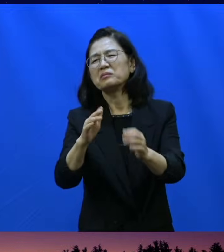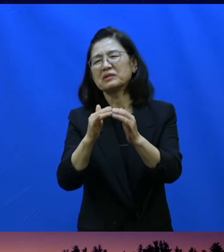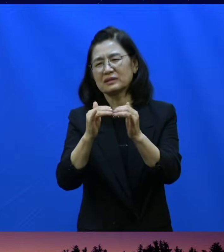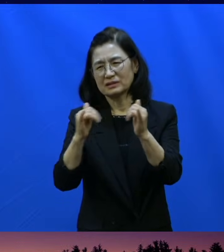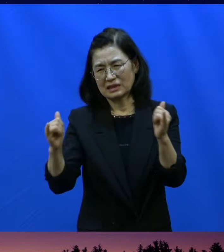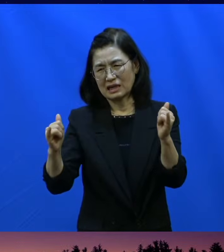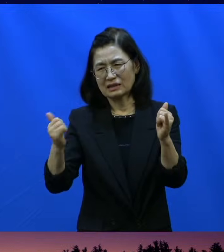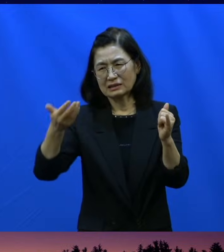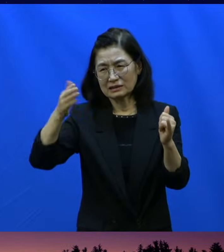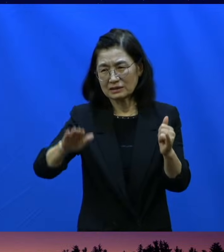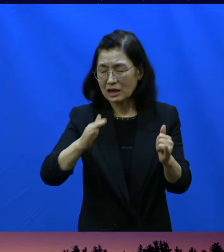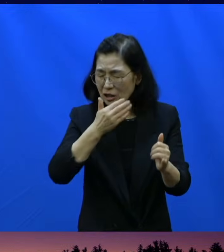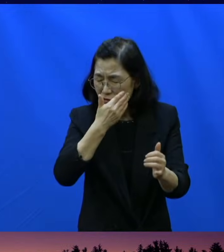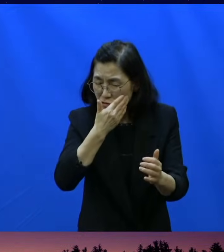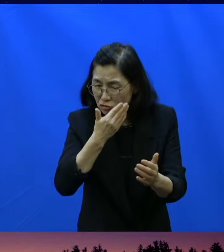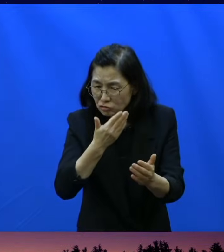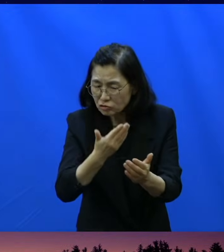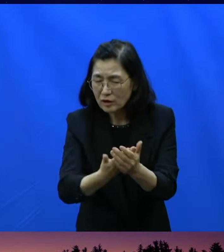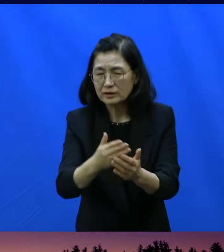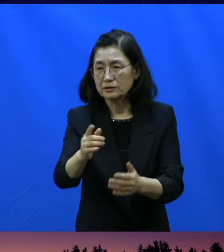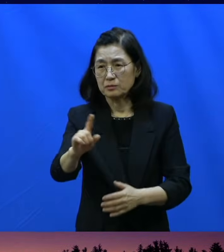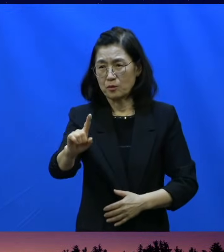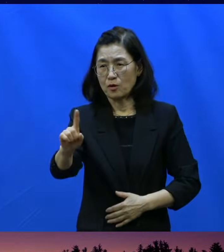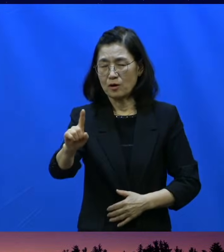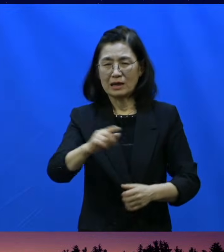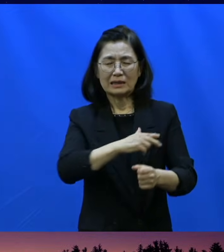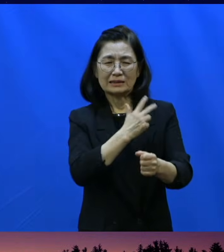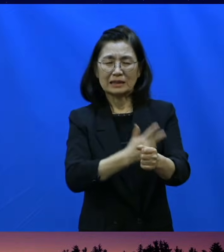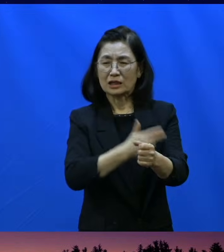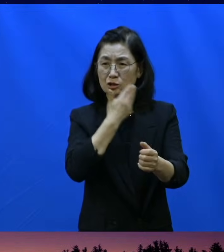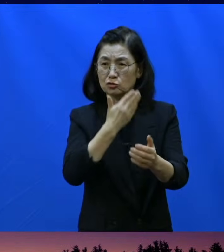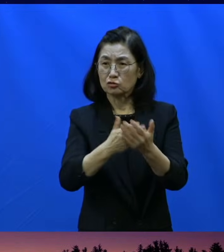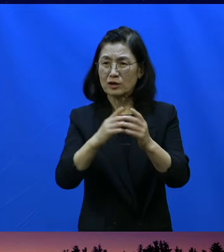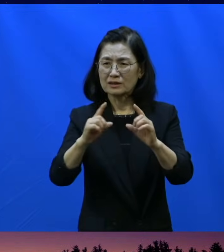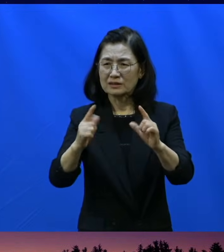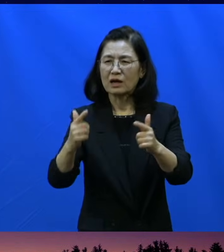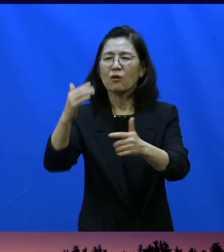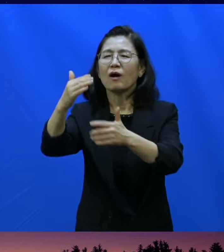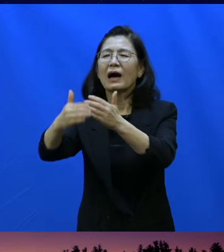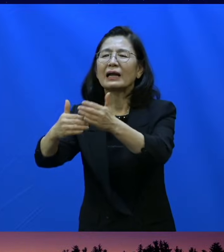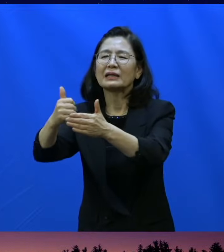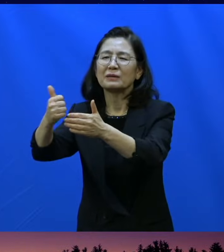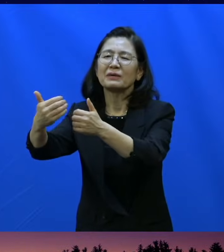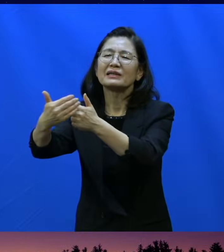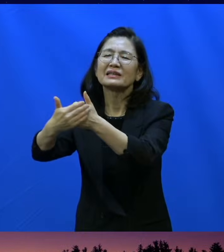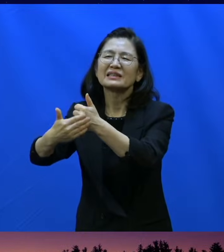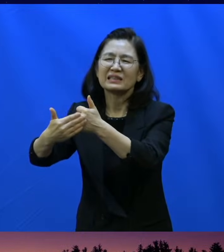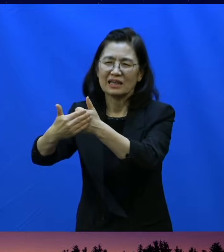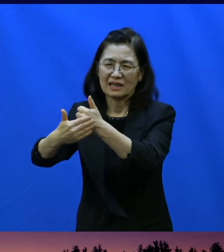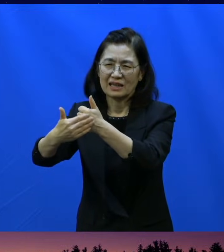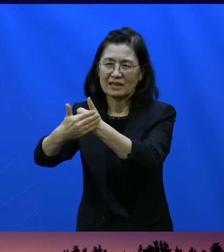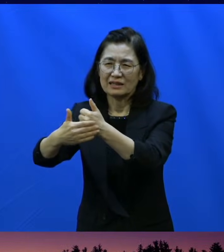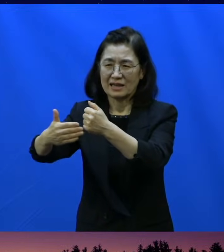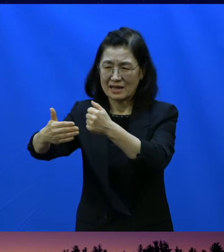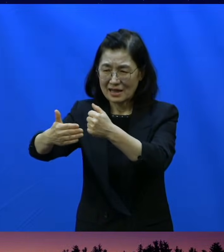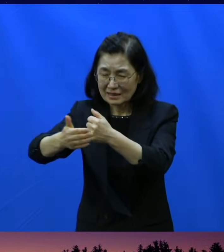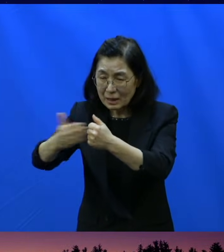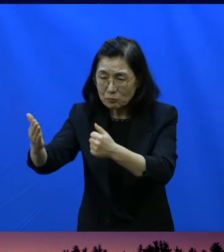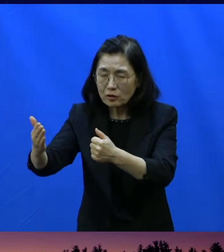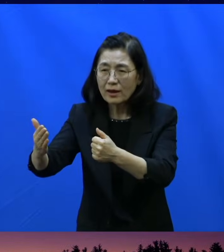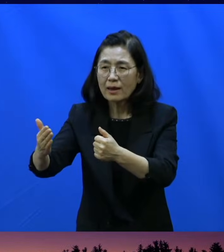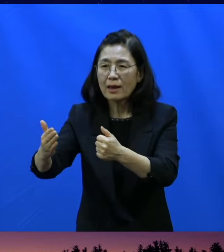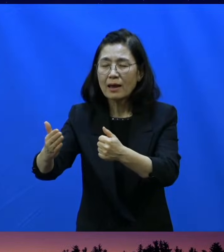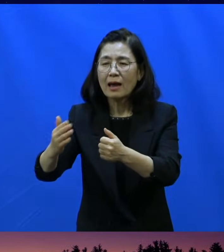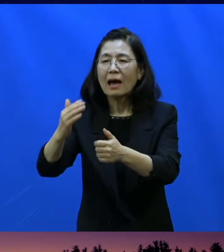근데 중요한 것은 나의 자격이나 능력이 아니고 하나님의 은혜, 그 은혜가 그를 사용한 거예요.